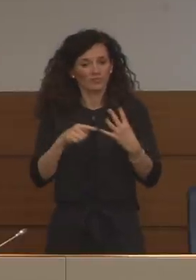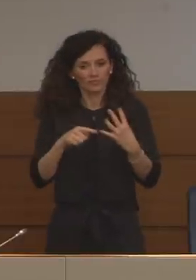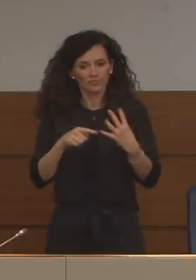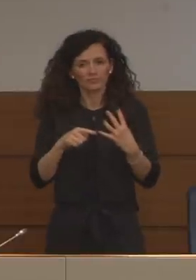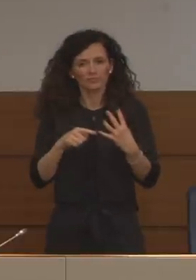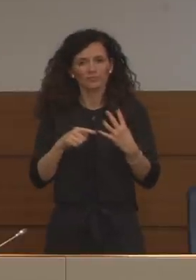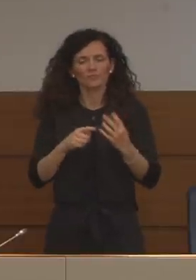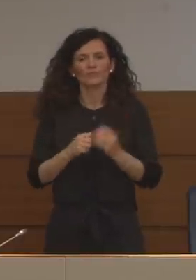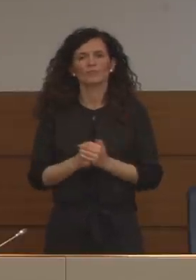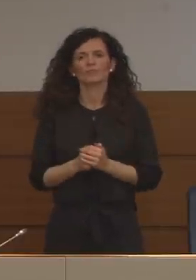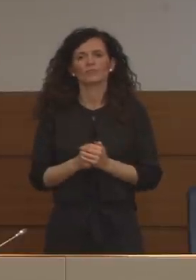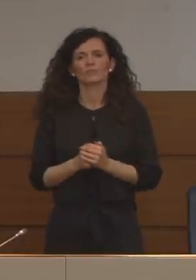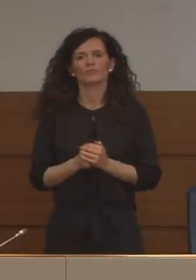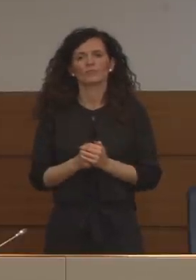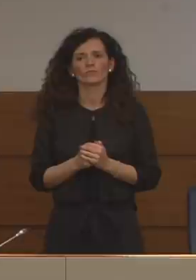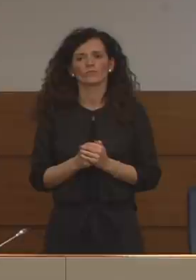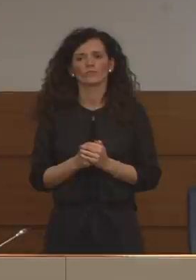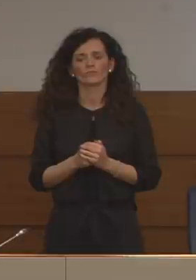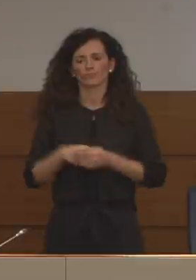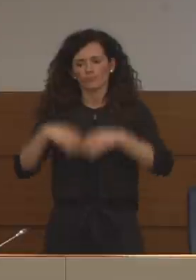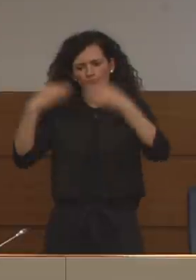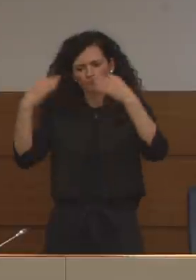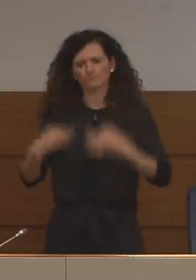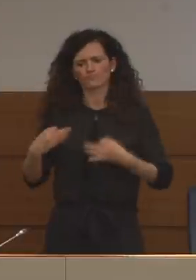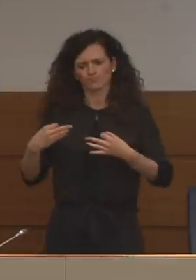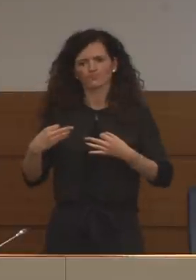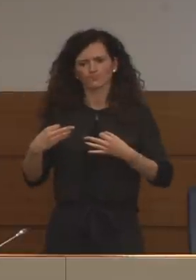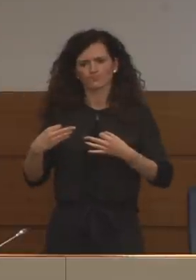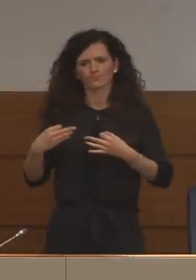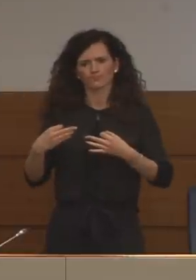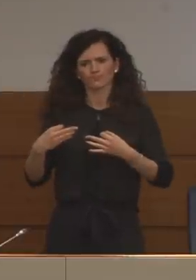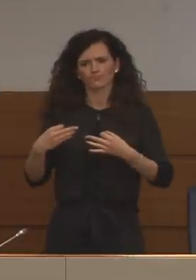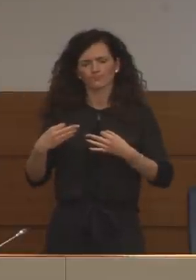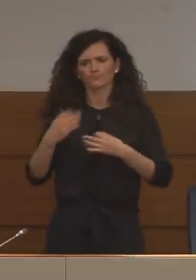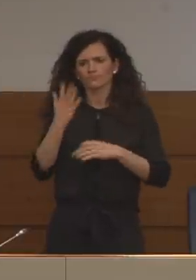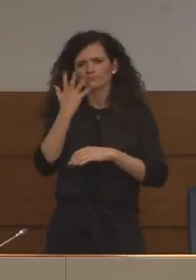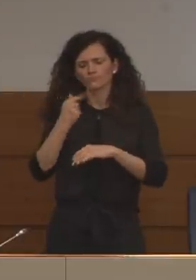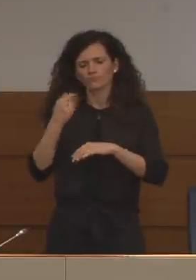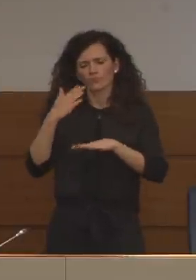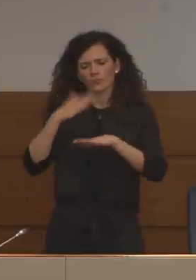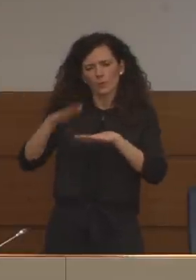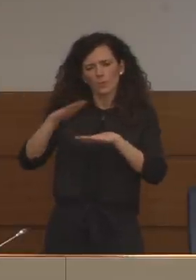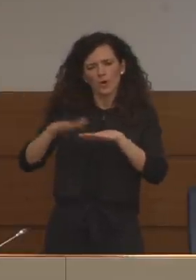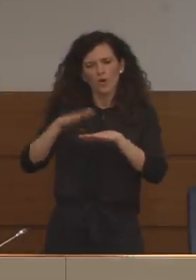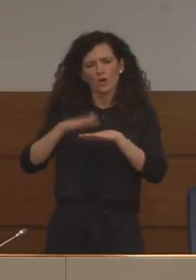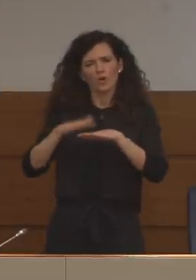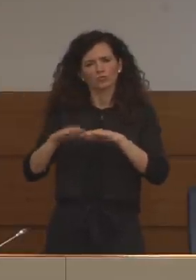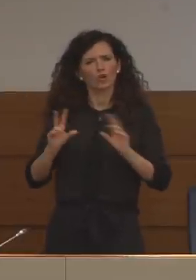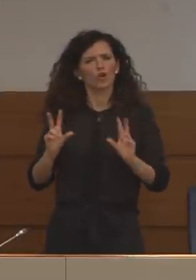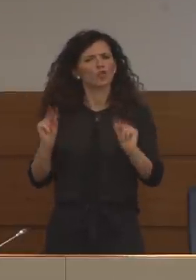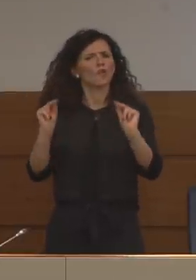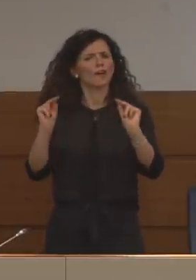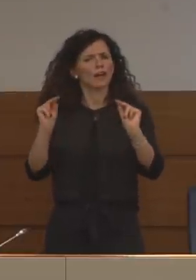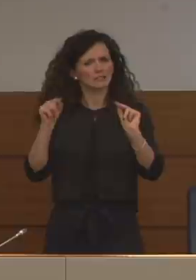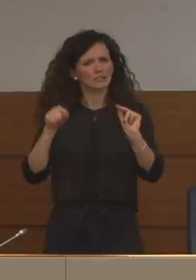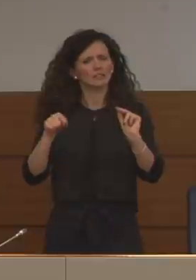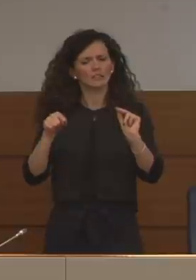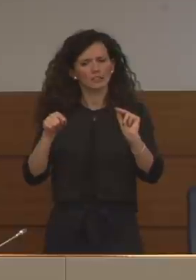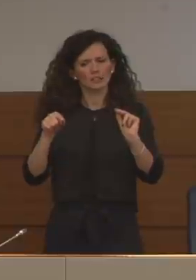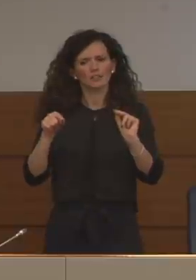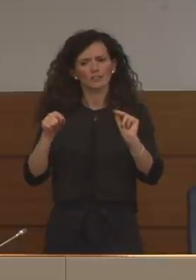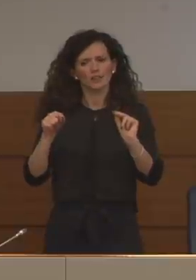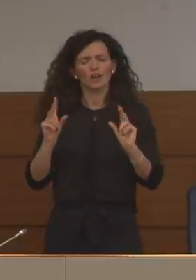deciso di elaborare delle modalità innovative che pur nel